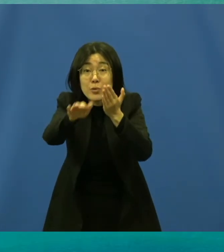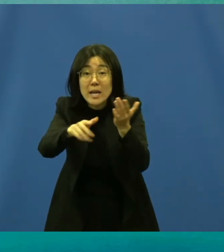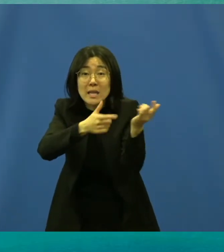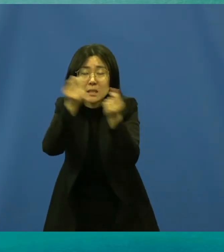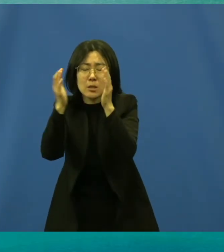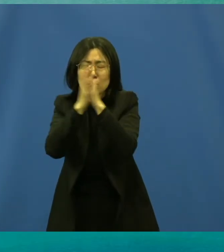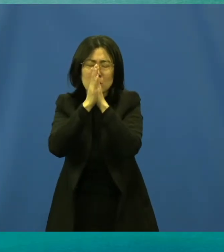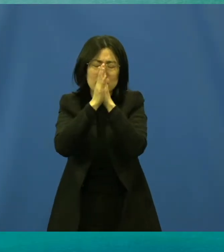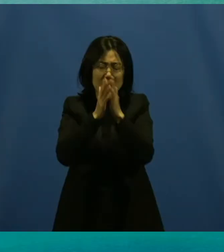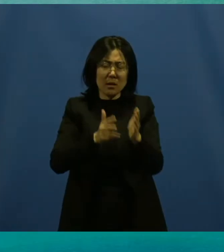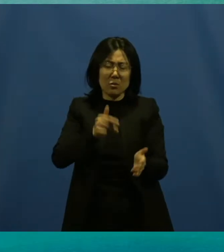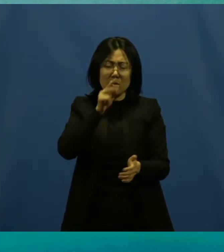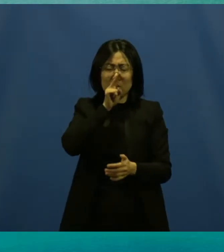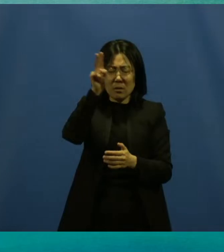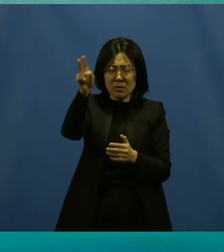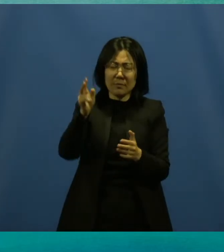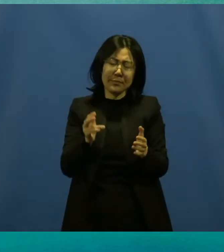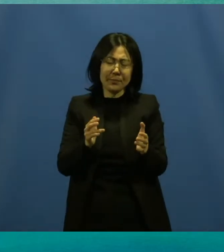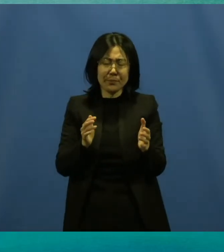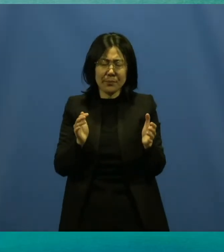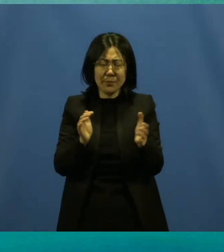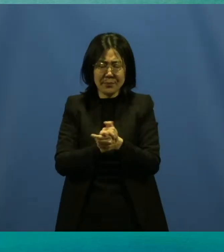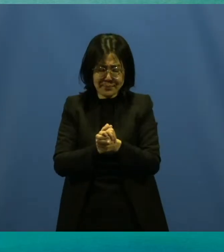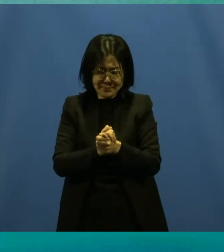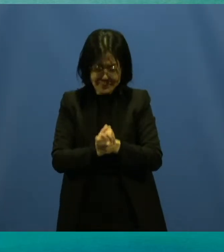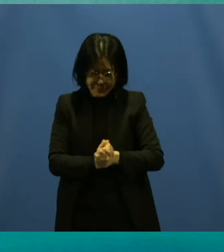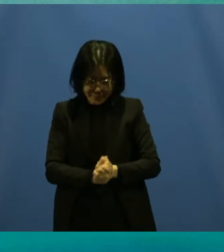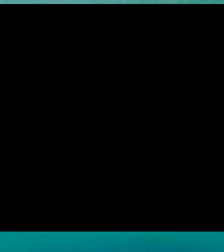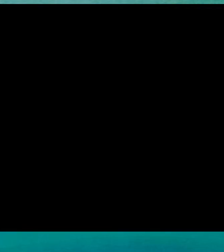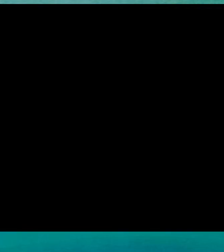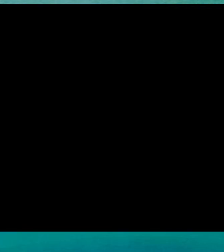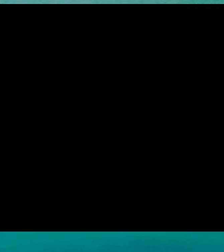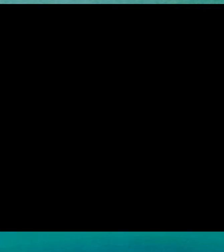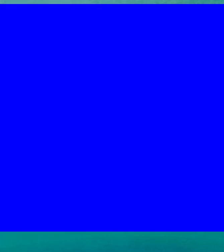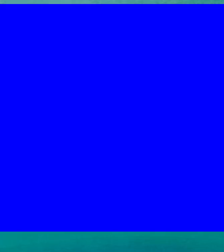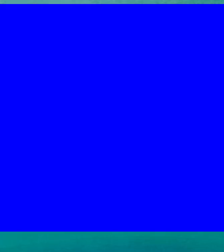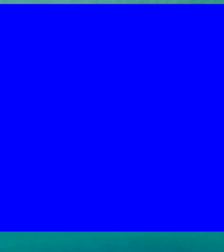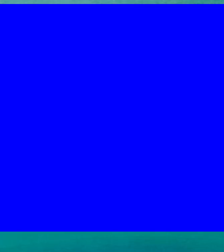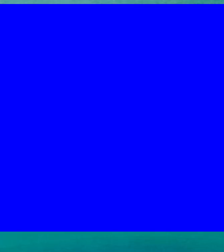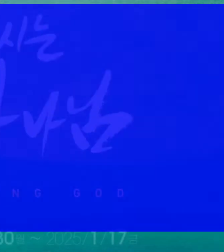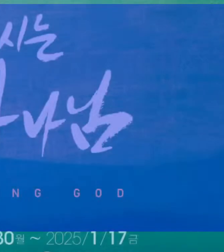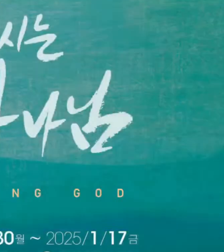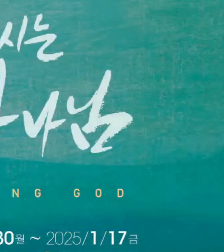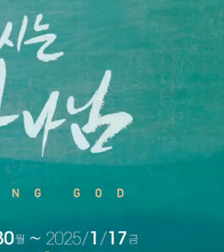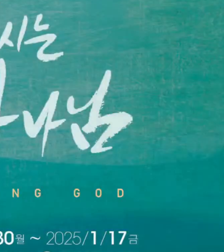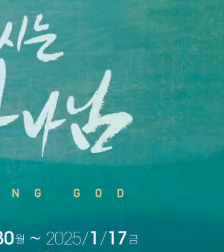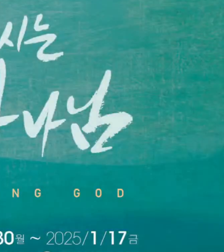주여, 아버지